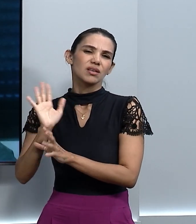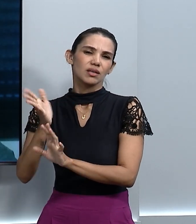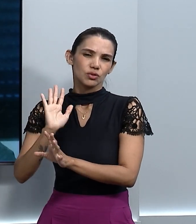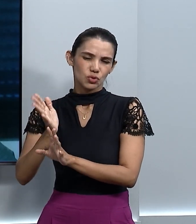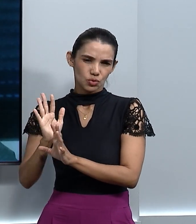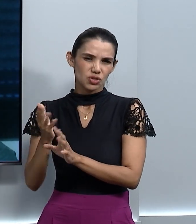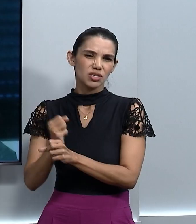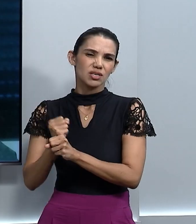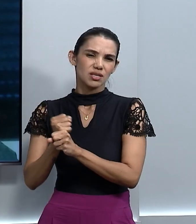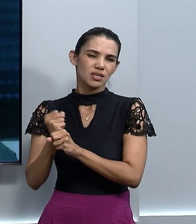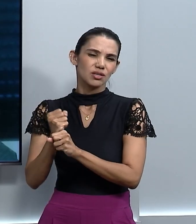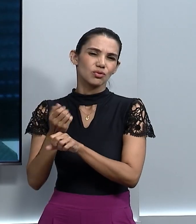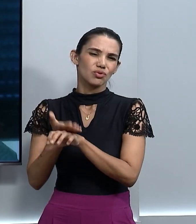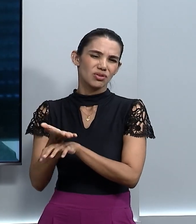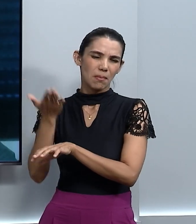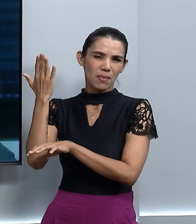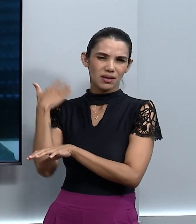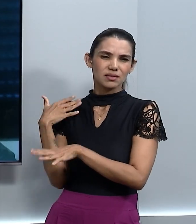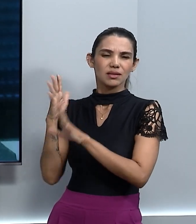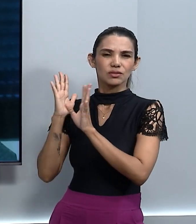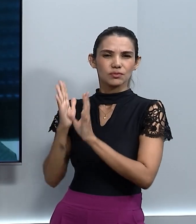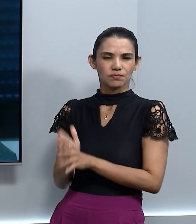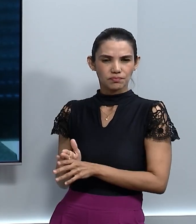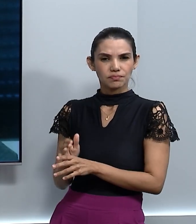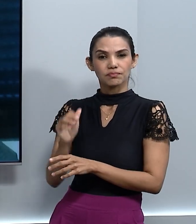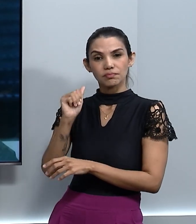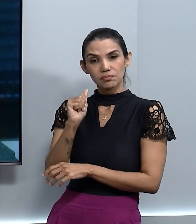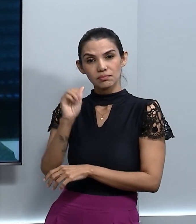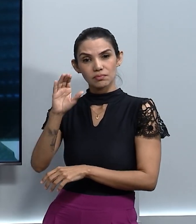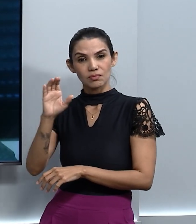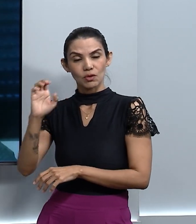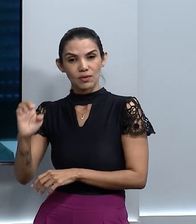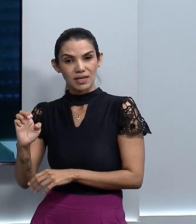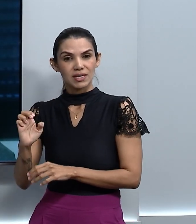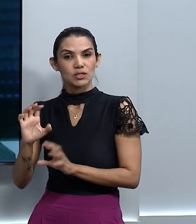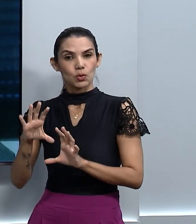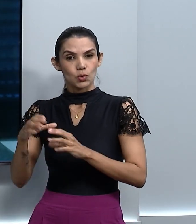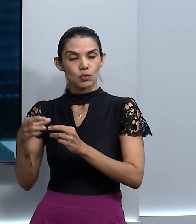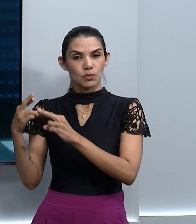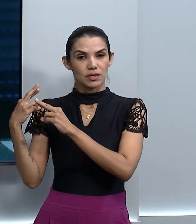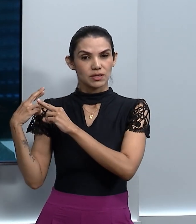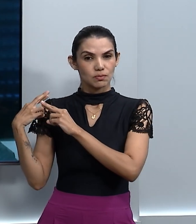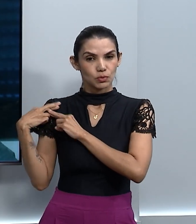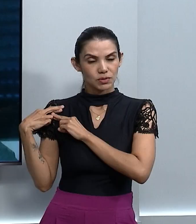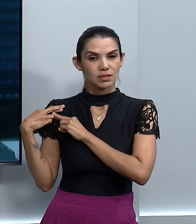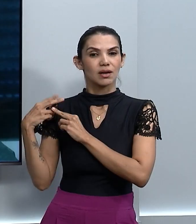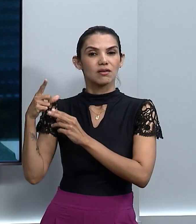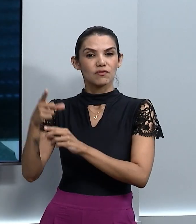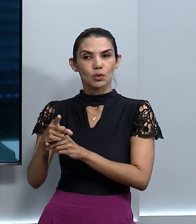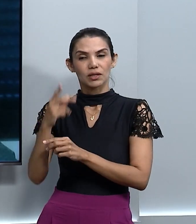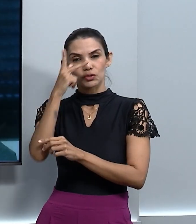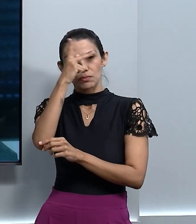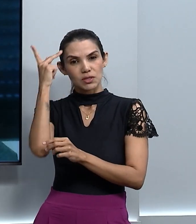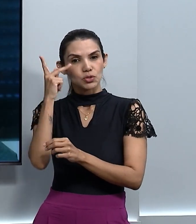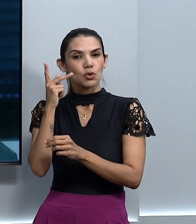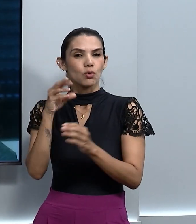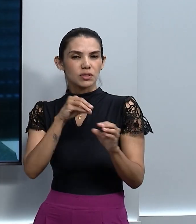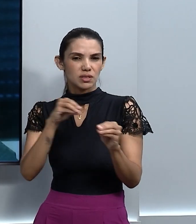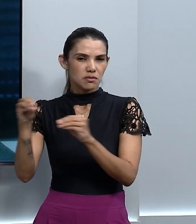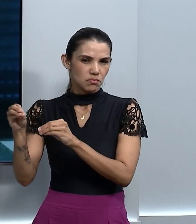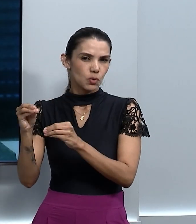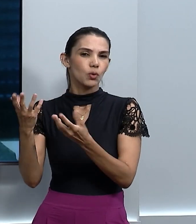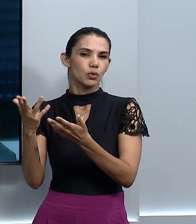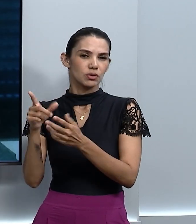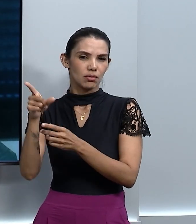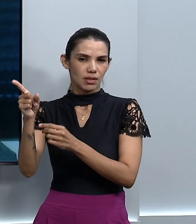das ações do ICE, que é a agência, o Serviço de Alfândega e Imigração dos Estados Unidos, e sobre isso tem até um